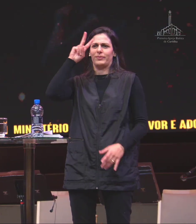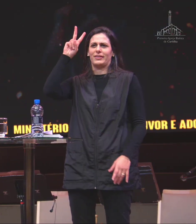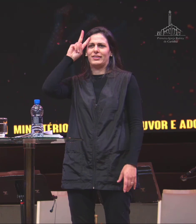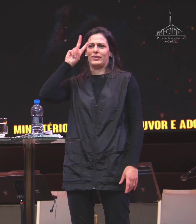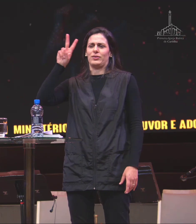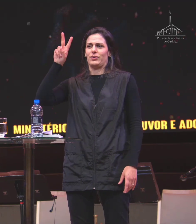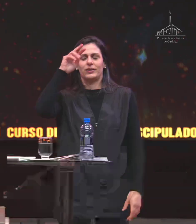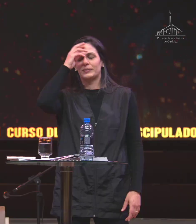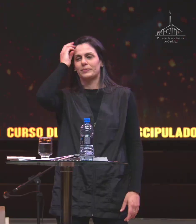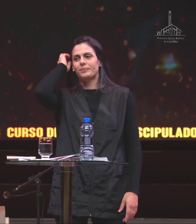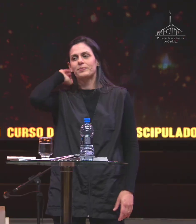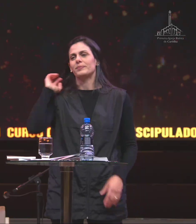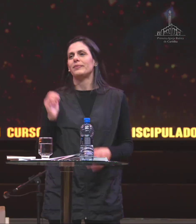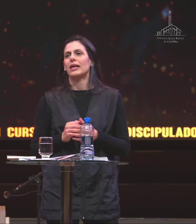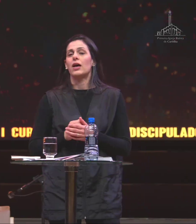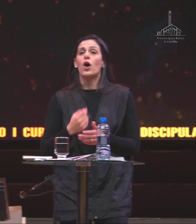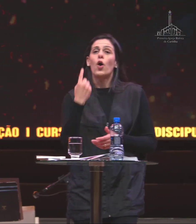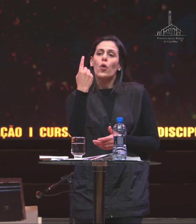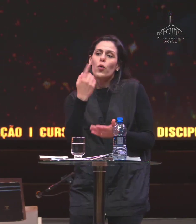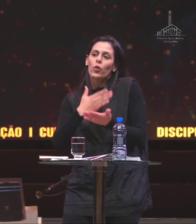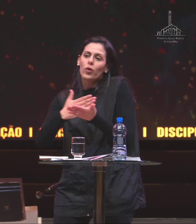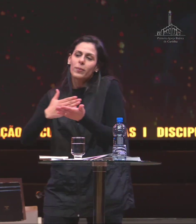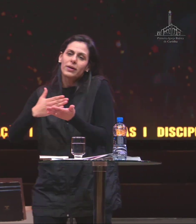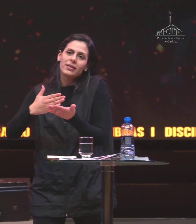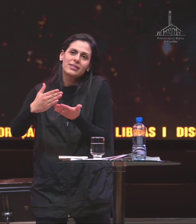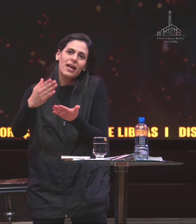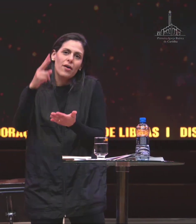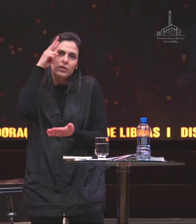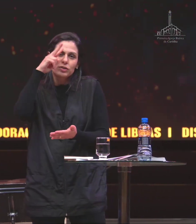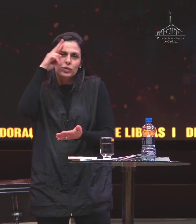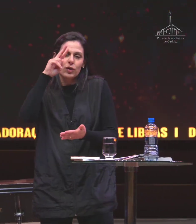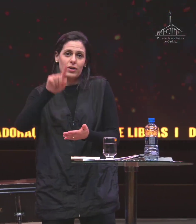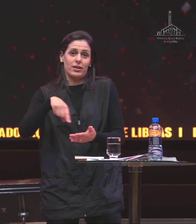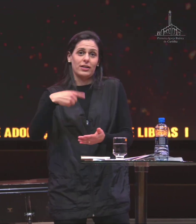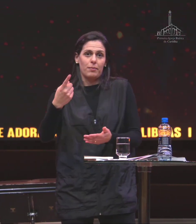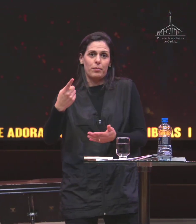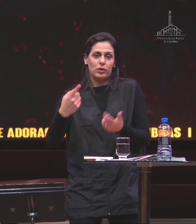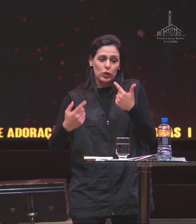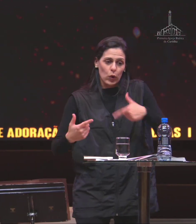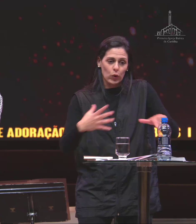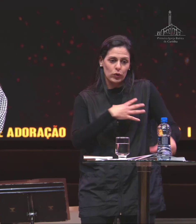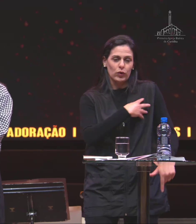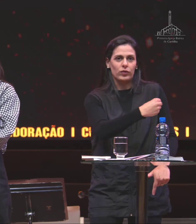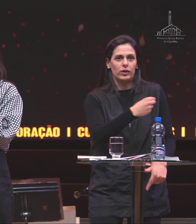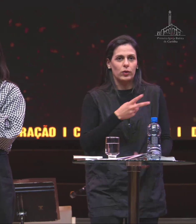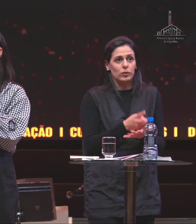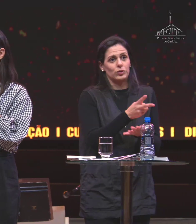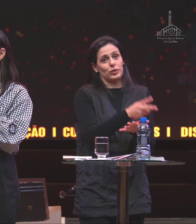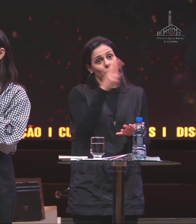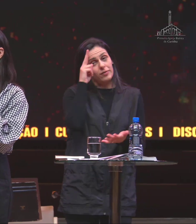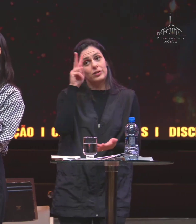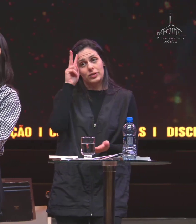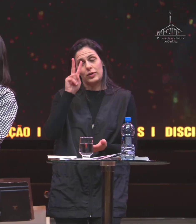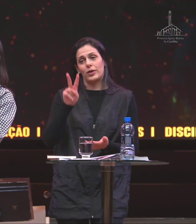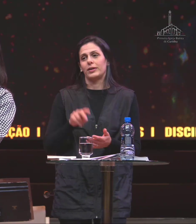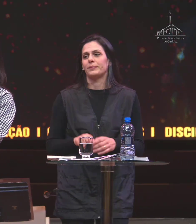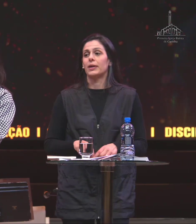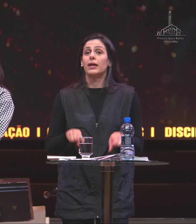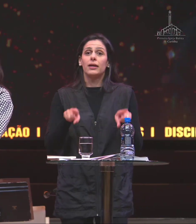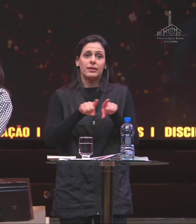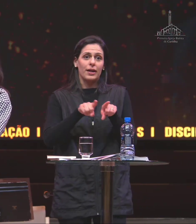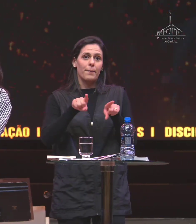coração? E um ensinamento, não é verdade? Eu gosto muito da história de José, né, no Antigo Testamento. Fala